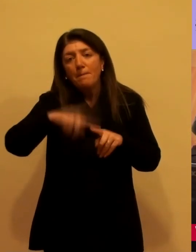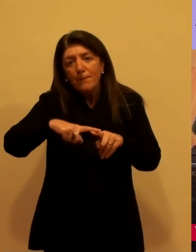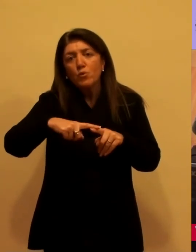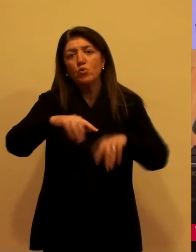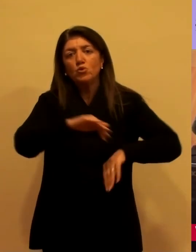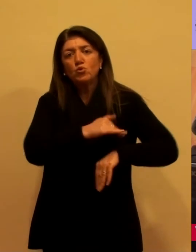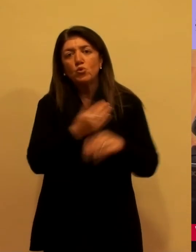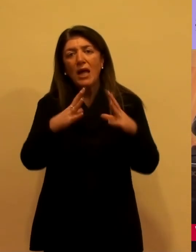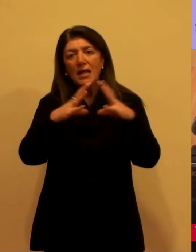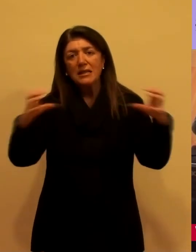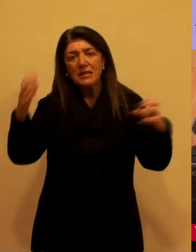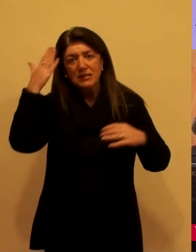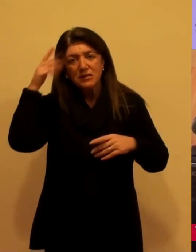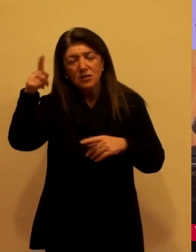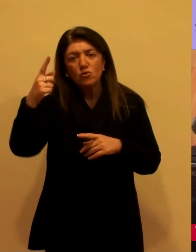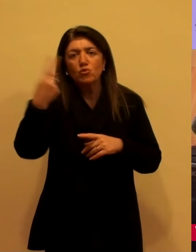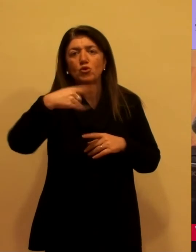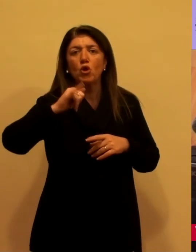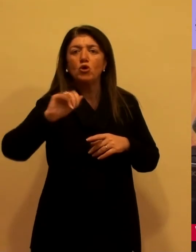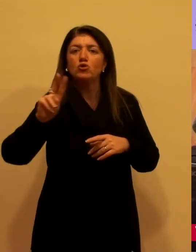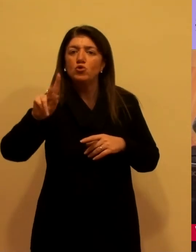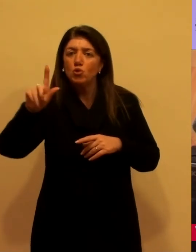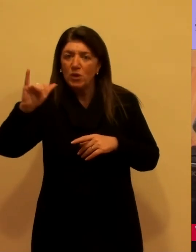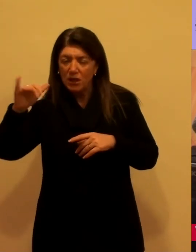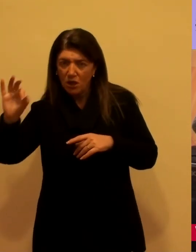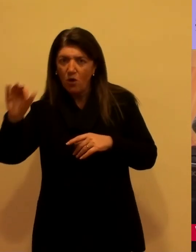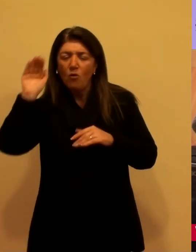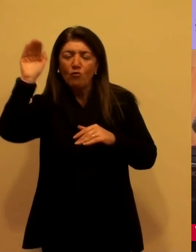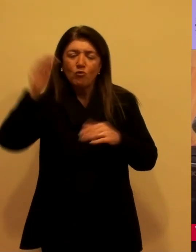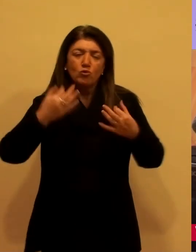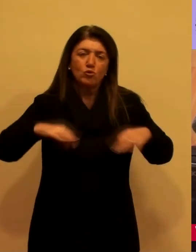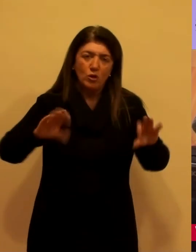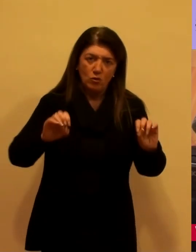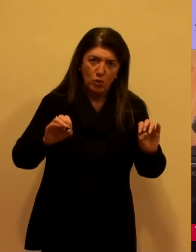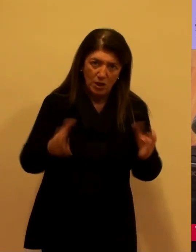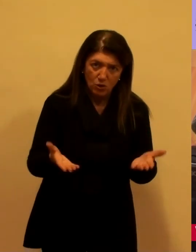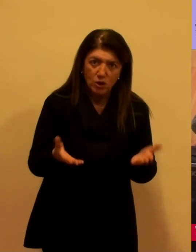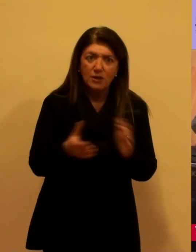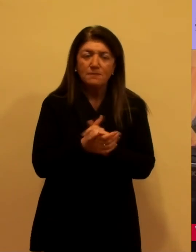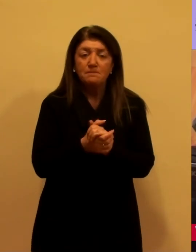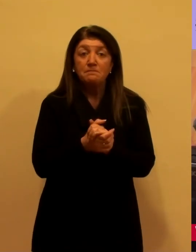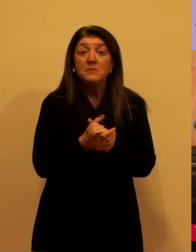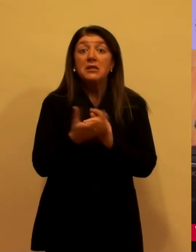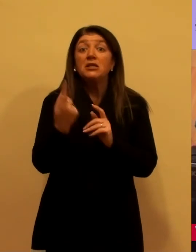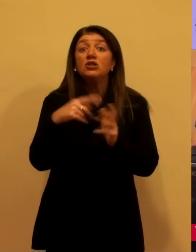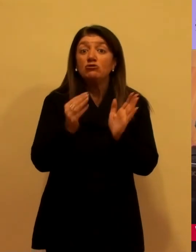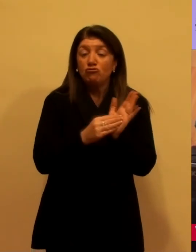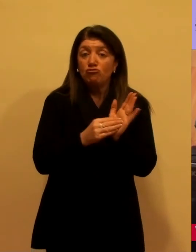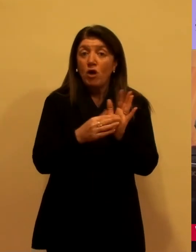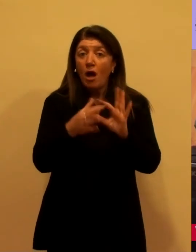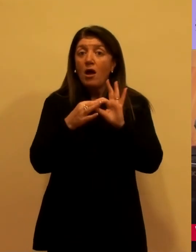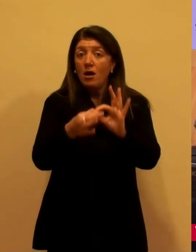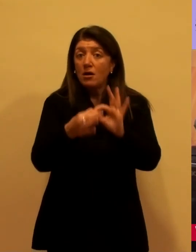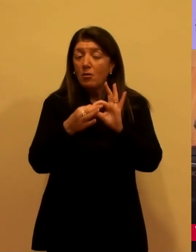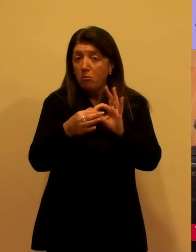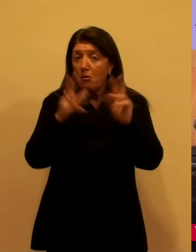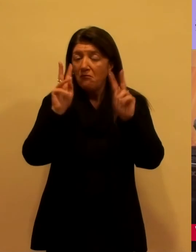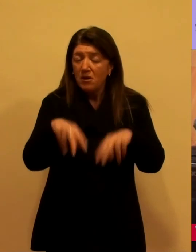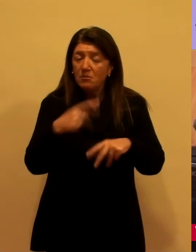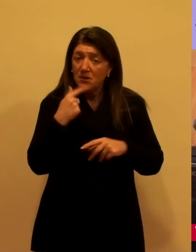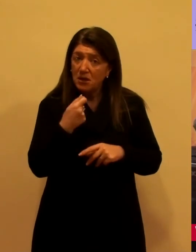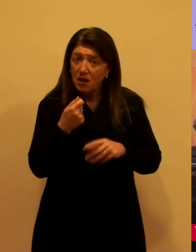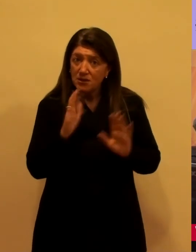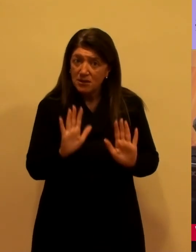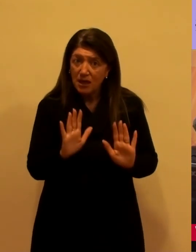quindi tendenzialmente di futuri educatori o perlomeno così, e quindi c'era questo rapporto molto interessante. In realtà